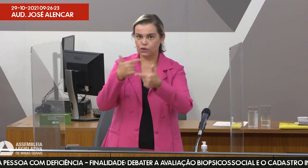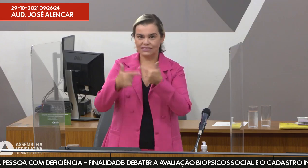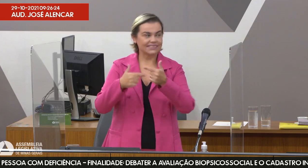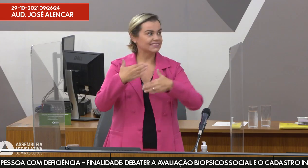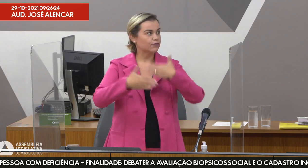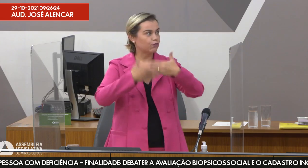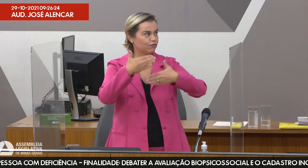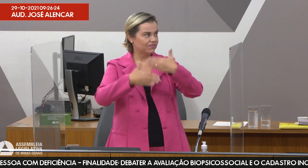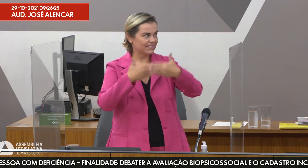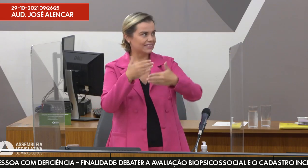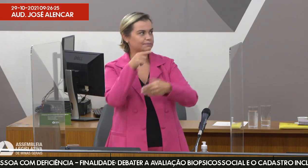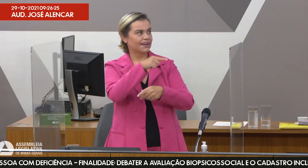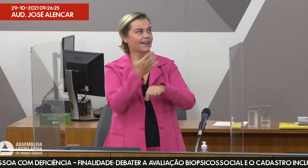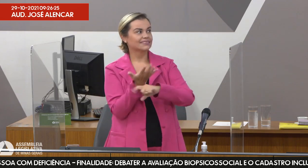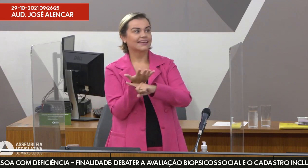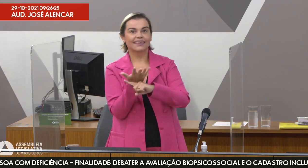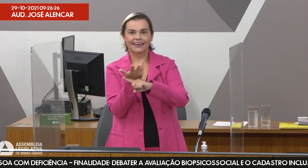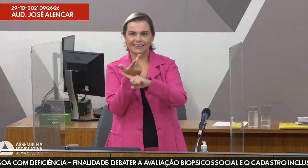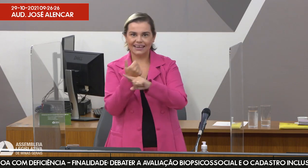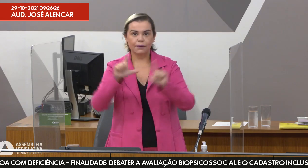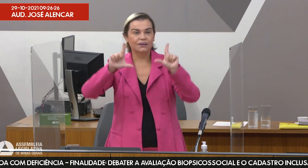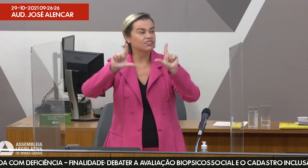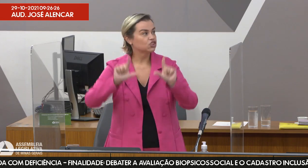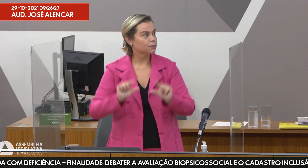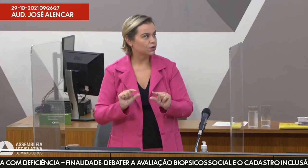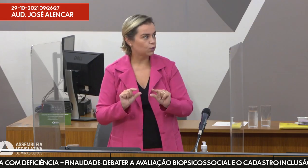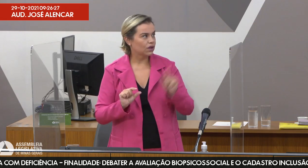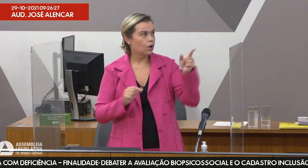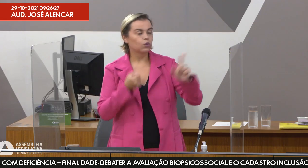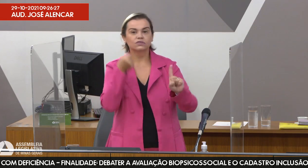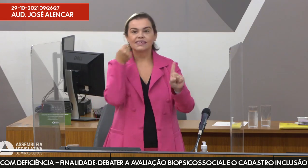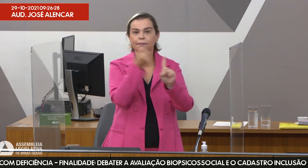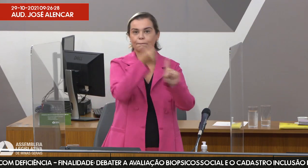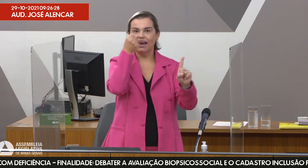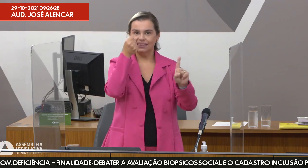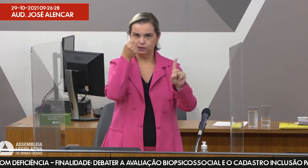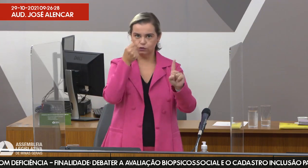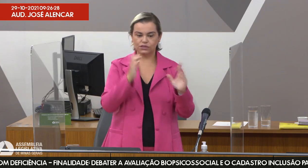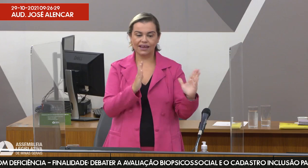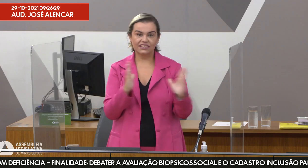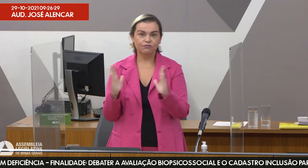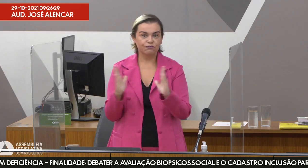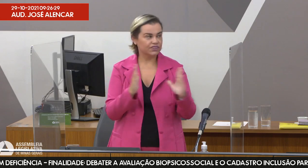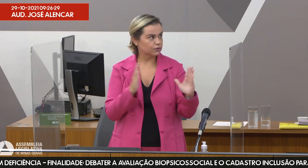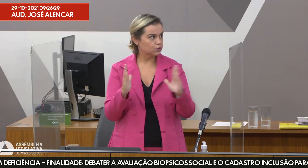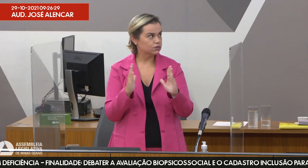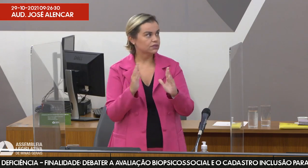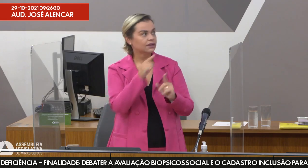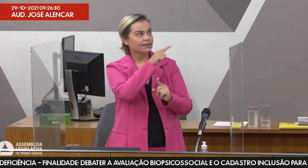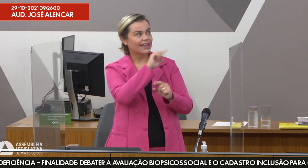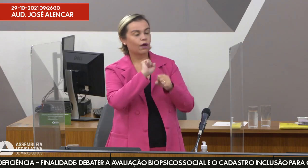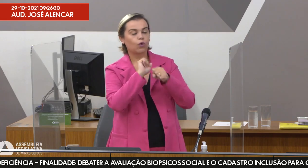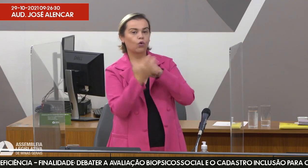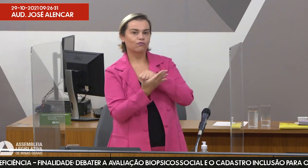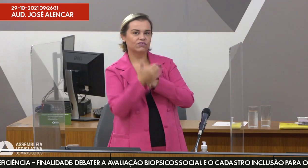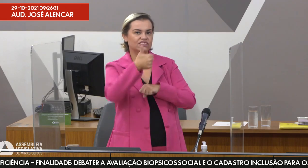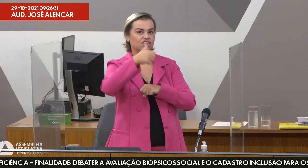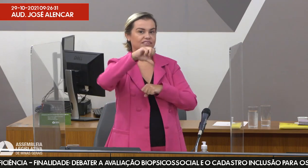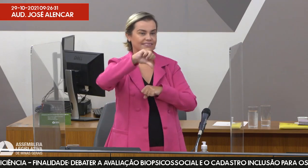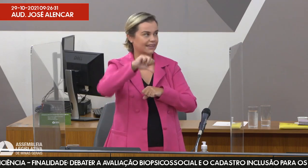Eu quero apresentar algumas das ações desenvolvidas pela Secretaria para a diminuição